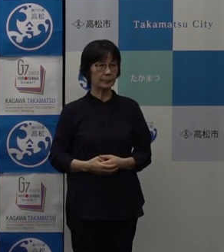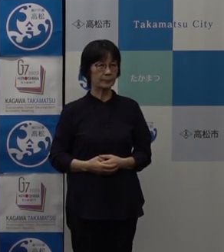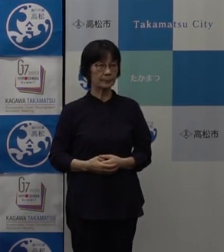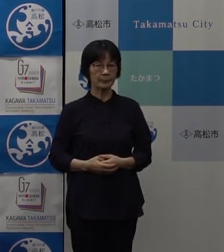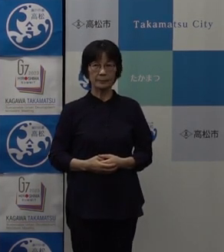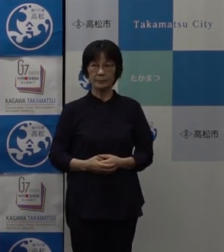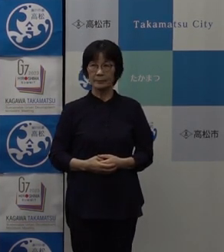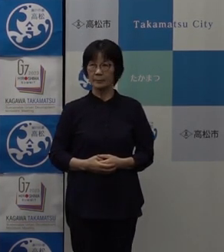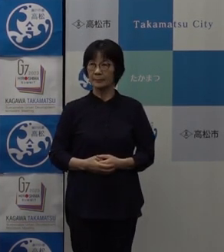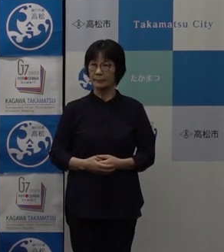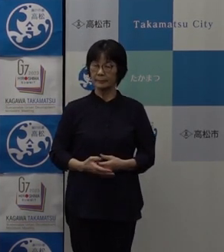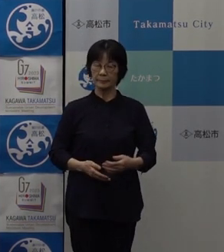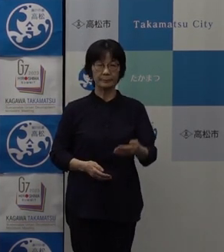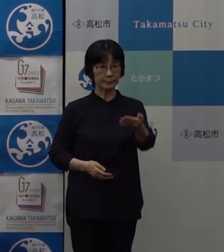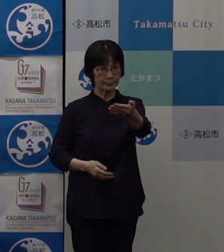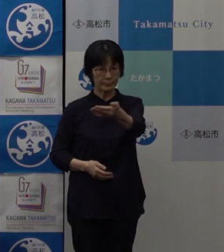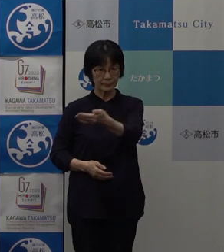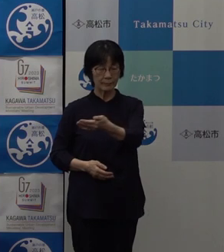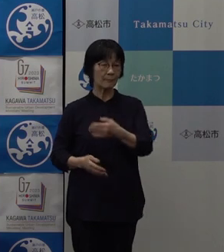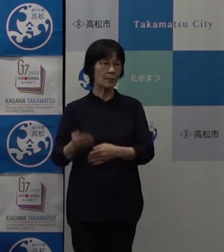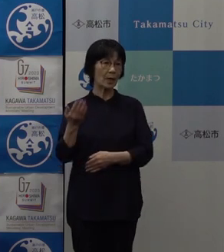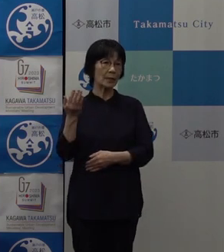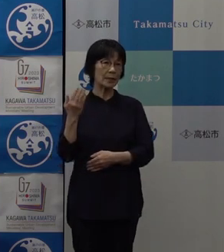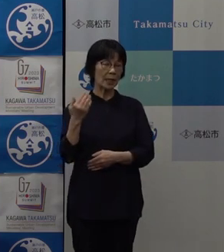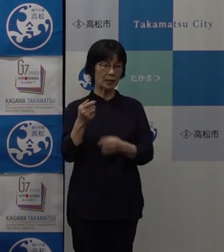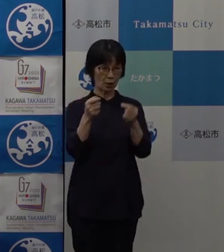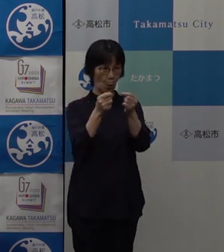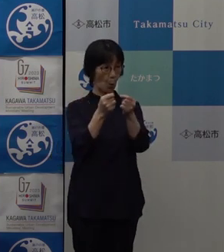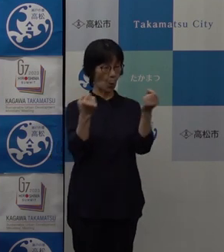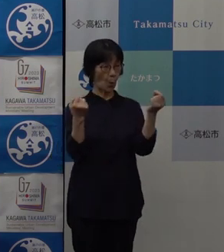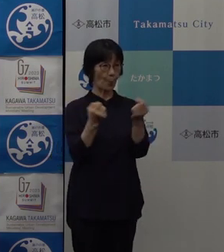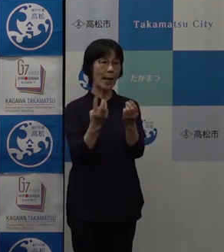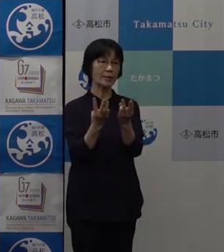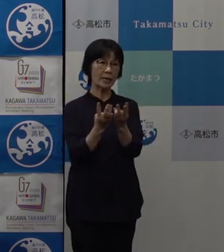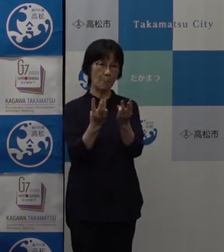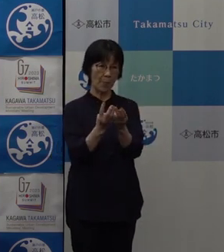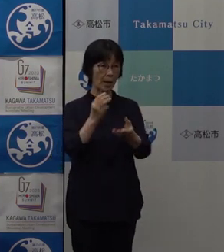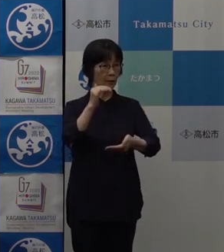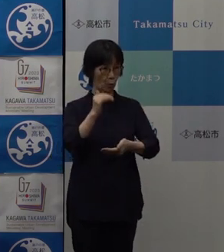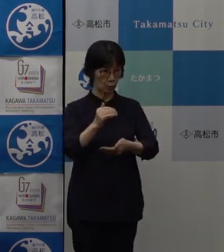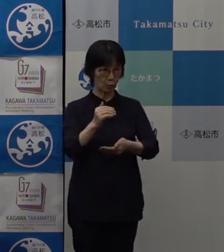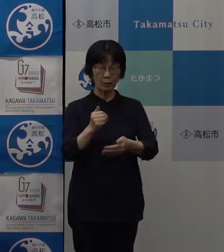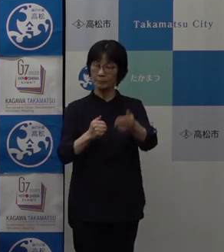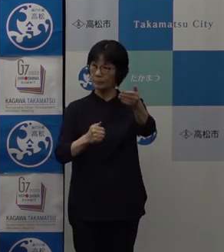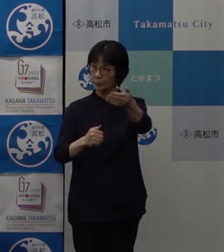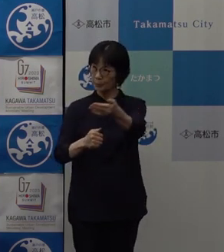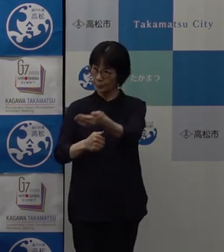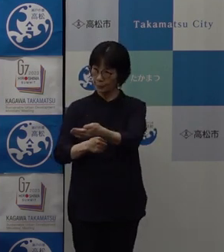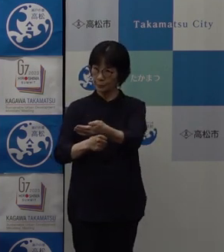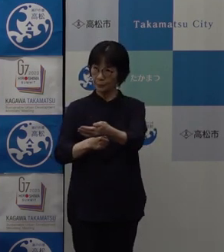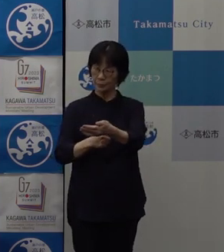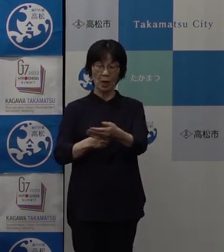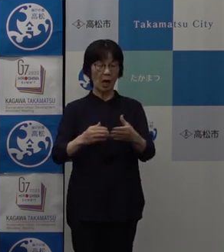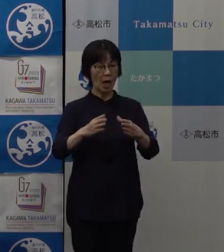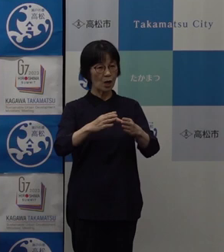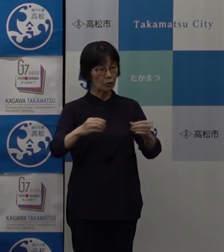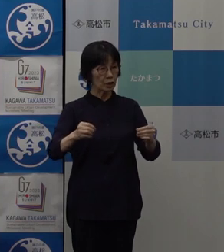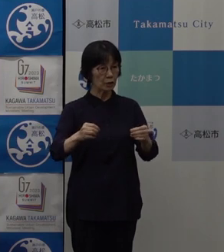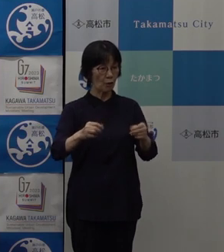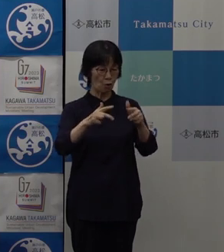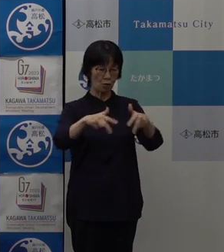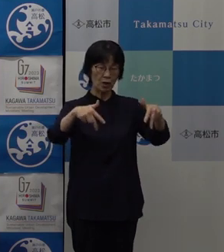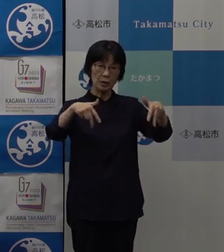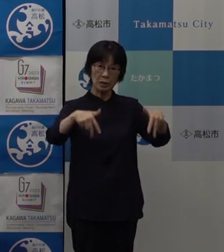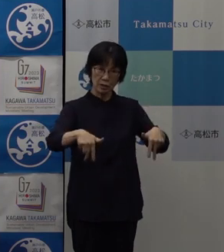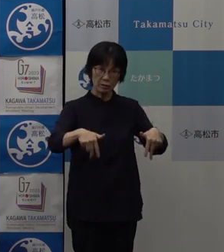すみません、鳥根市役所です。今のマイナンバーの点で言っていただいて、まあ、今回マイナンバーのシステム自体は国のシステムであるということなんです